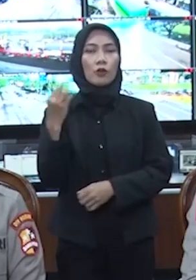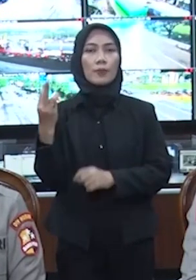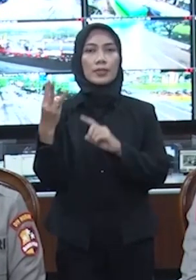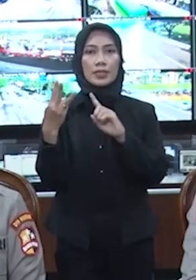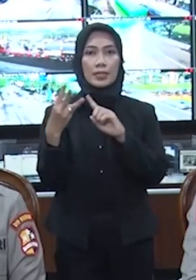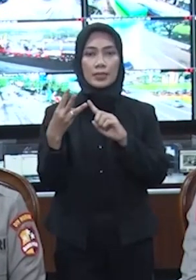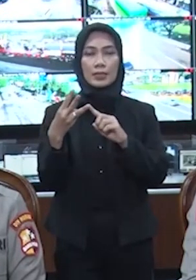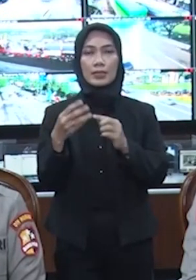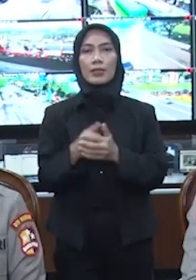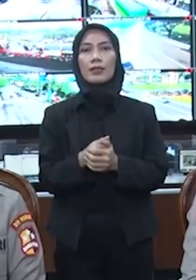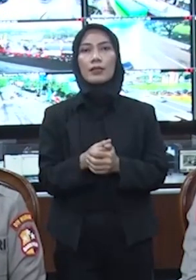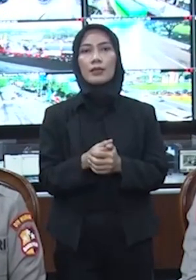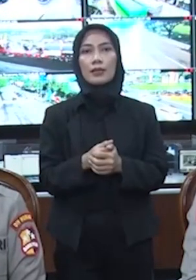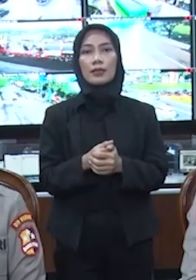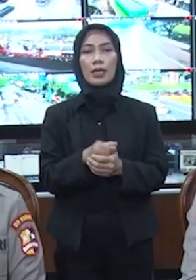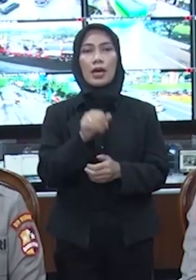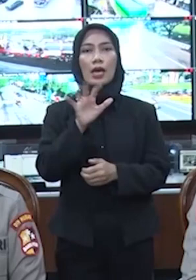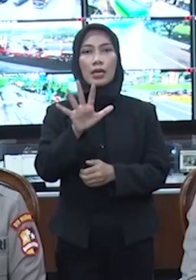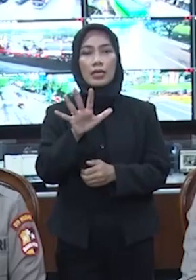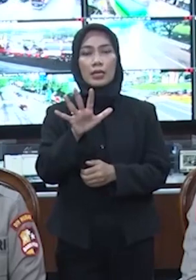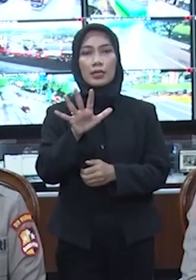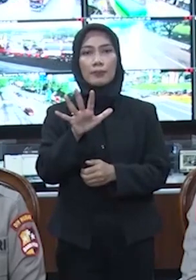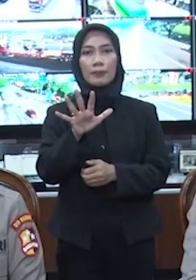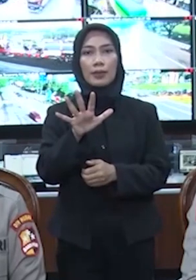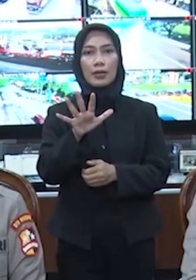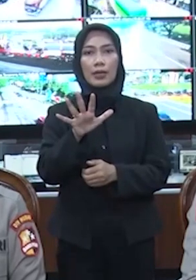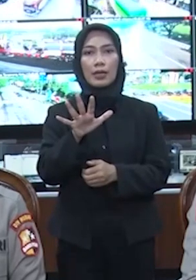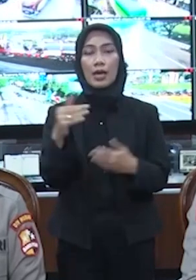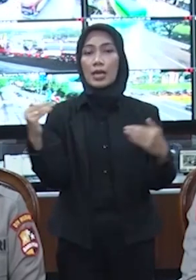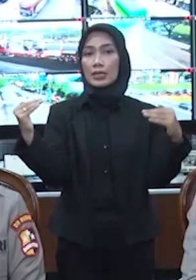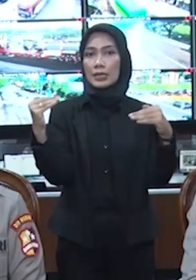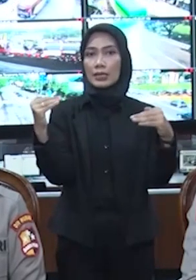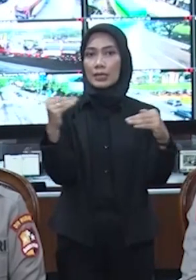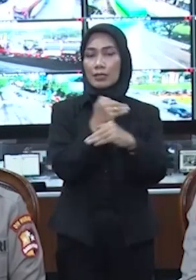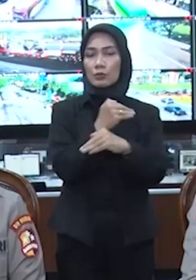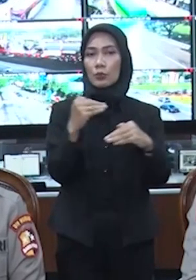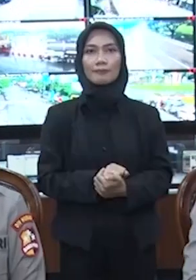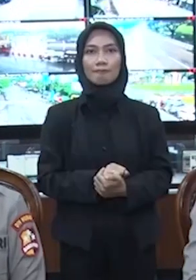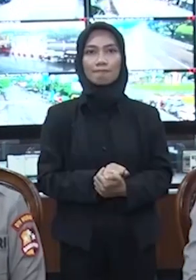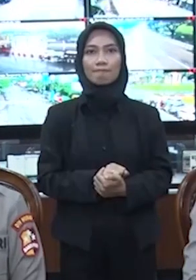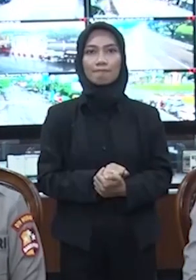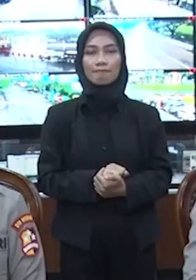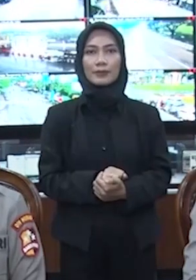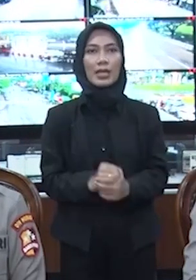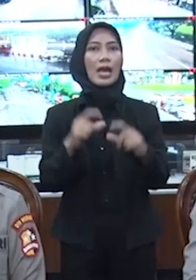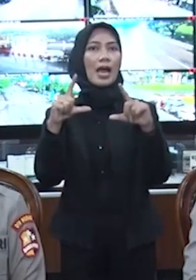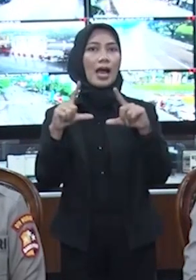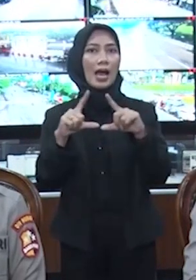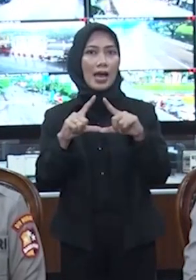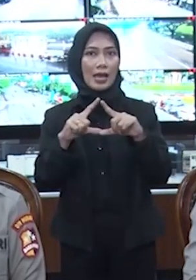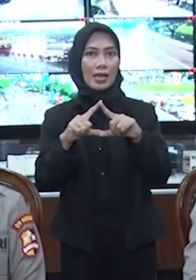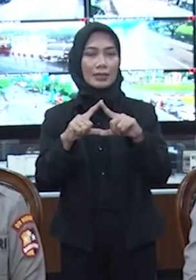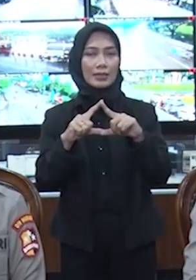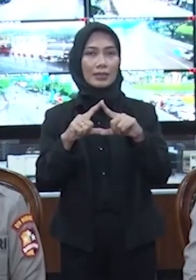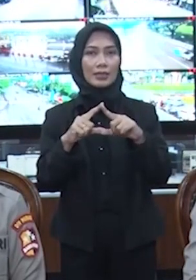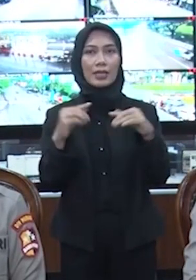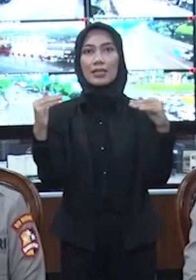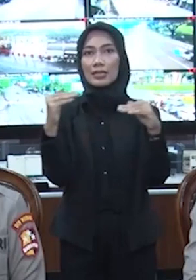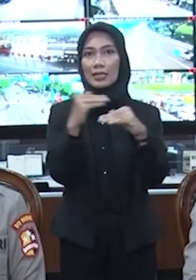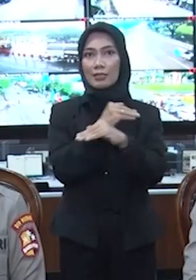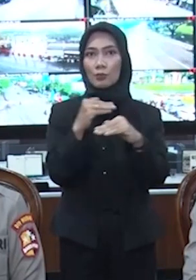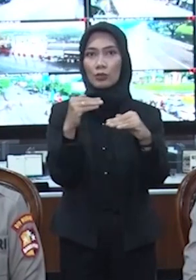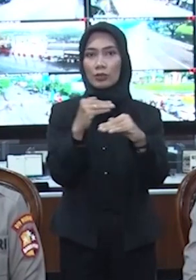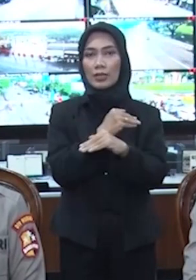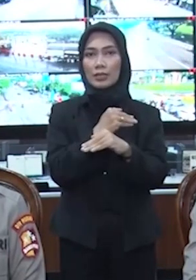data 5 mode transportasi pada operasi lilin 2022 data mode transportasi